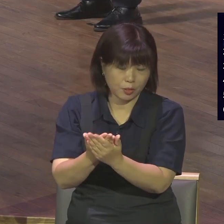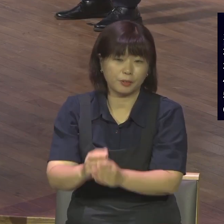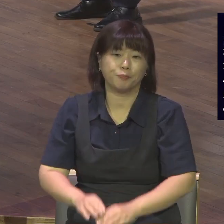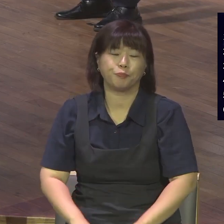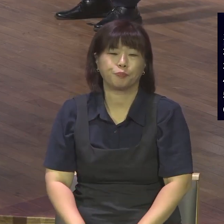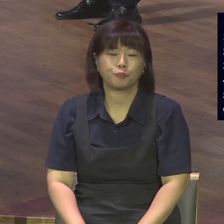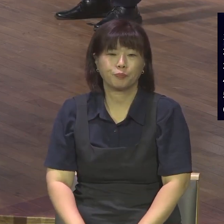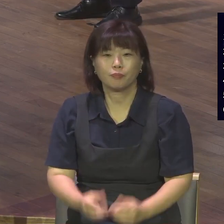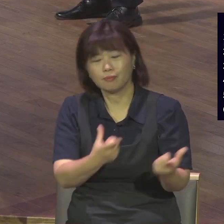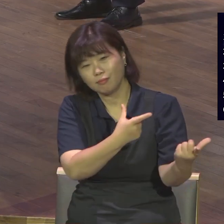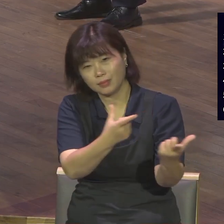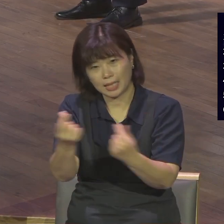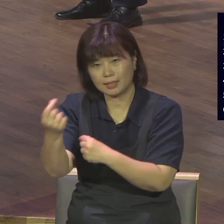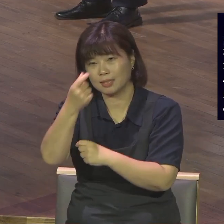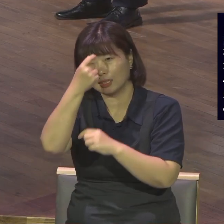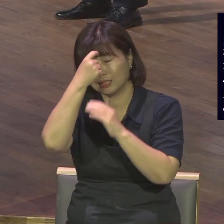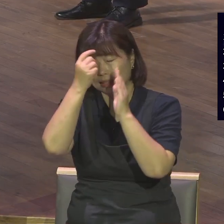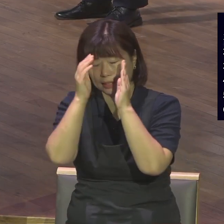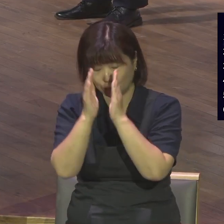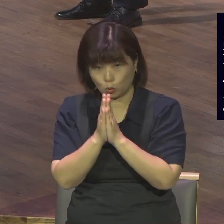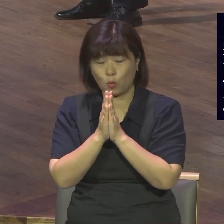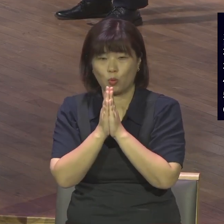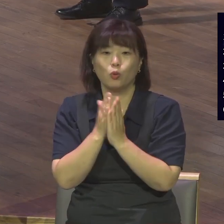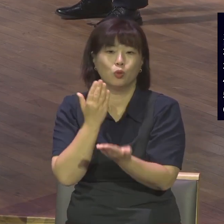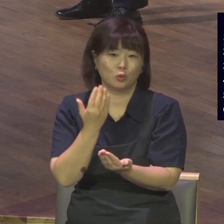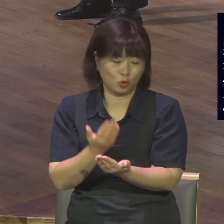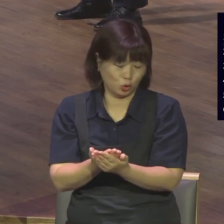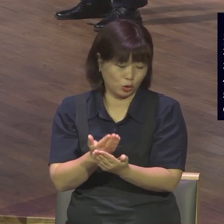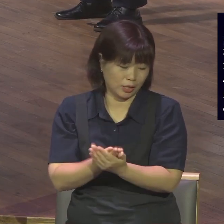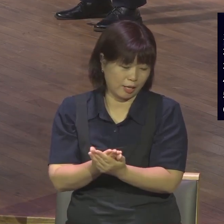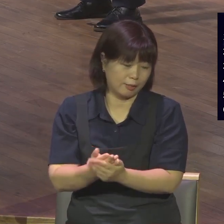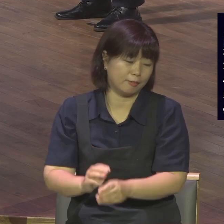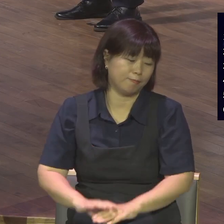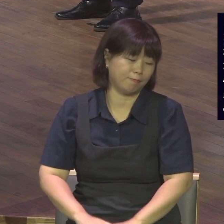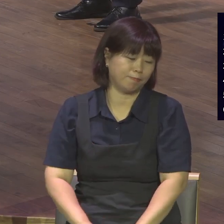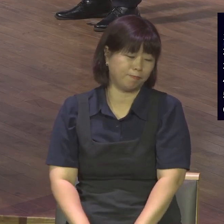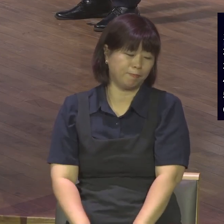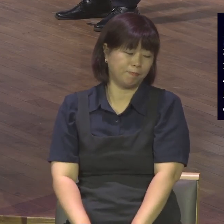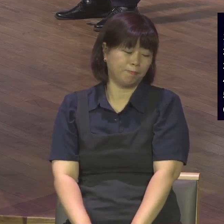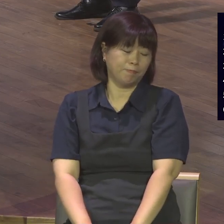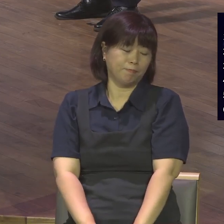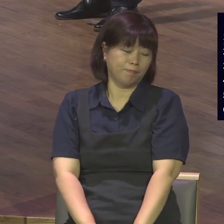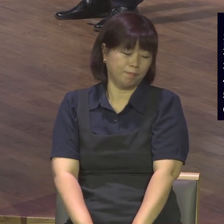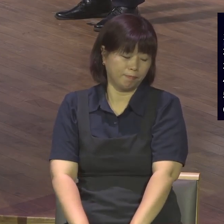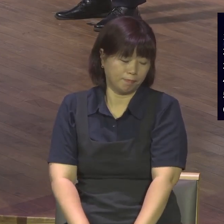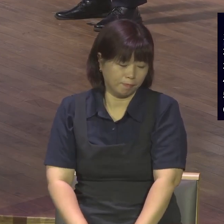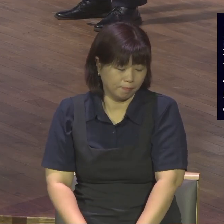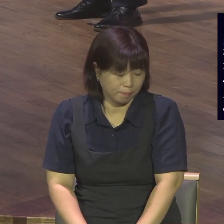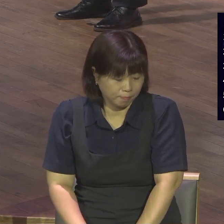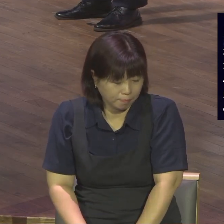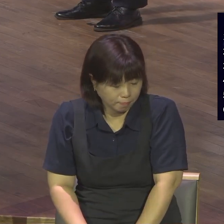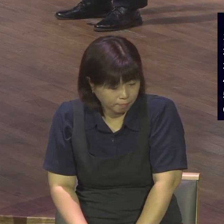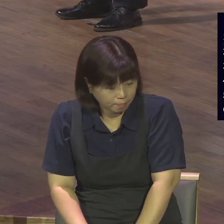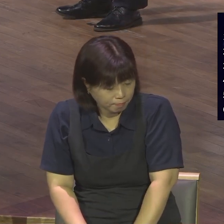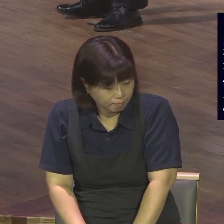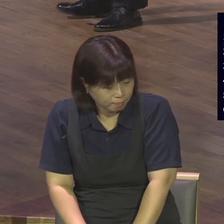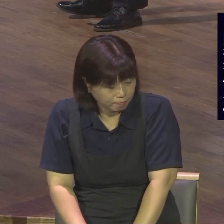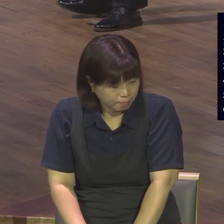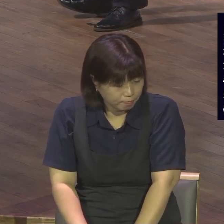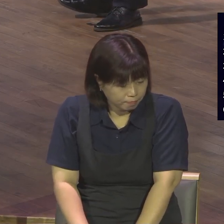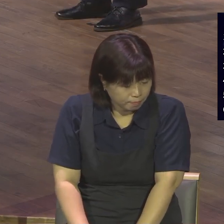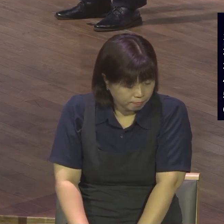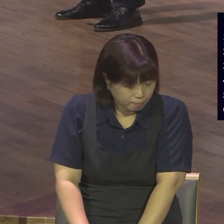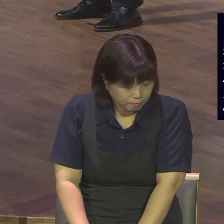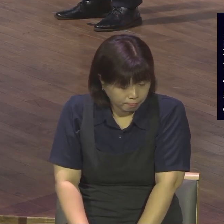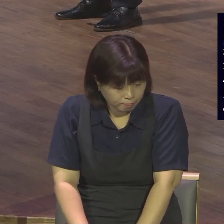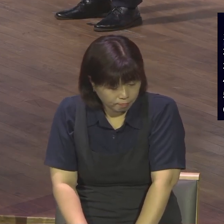주시옵소서. 함께 믿음으로 중등극과 연합선교회와 스타트만 2025를 붙잡고 주여 외치며 기도하며